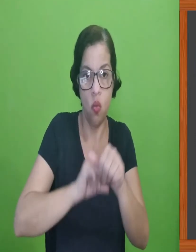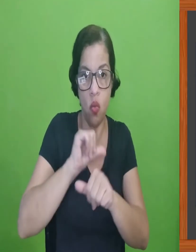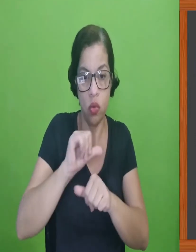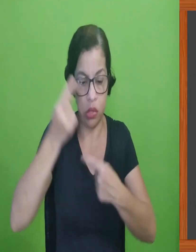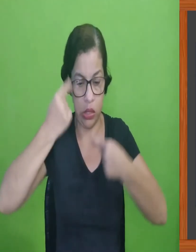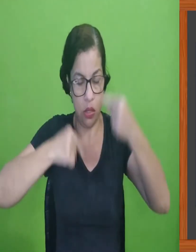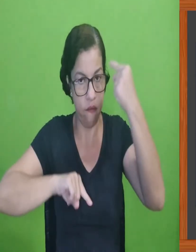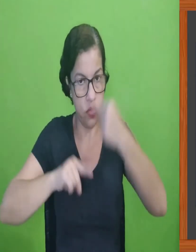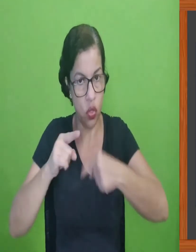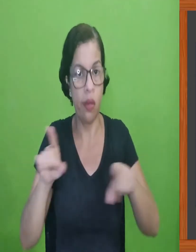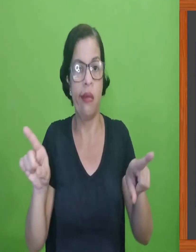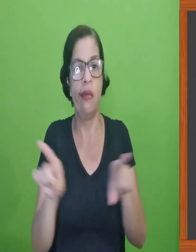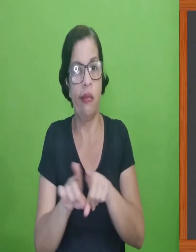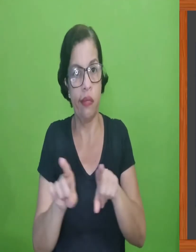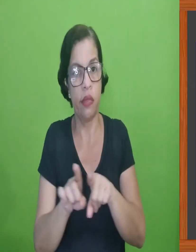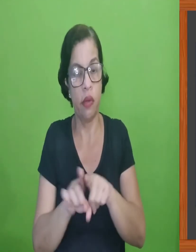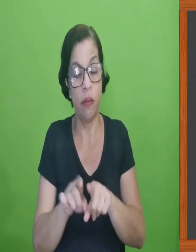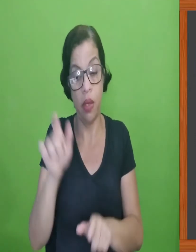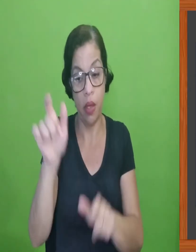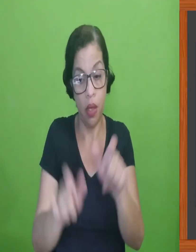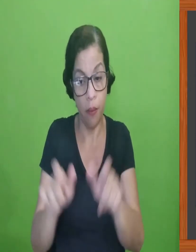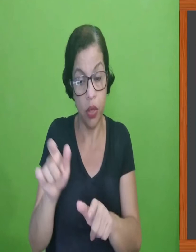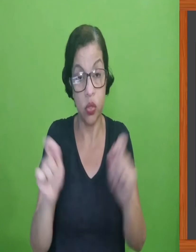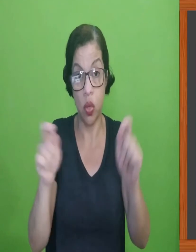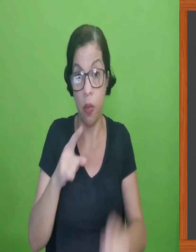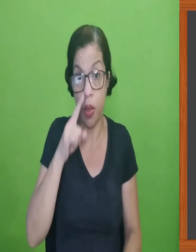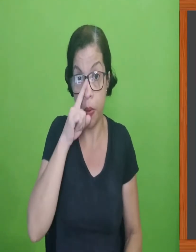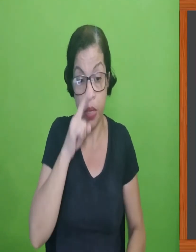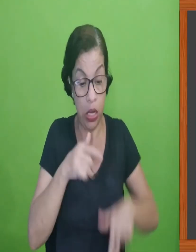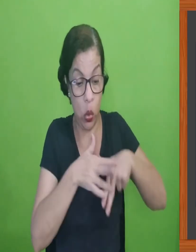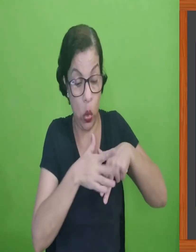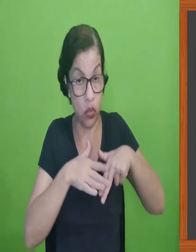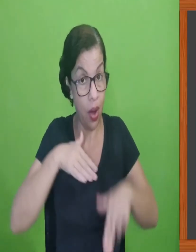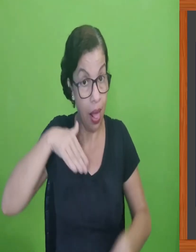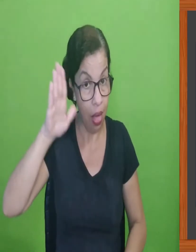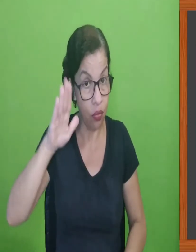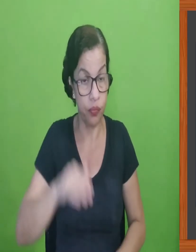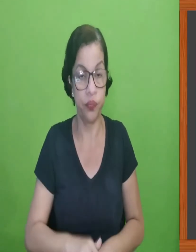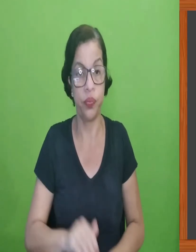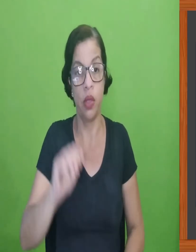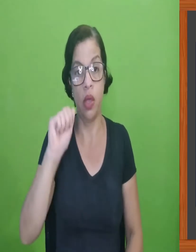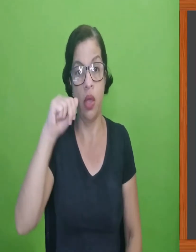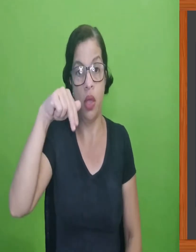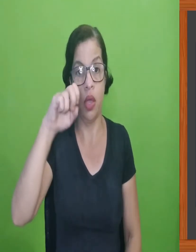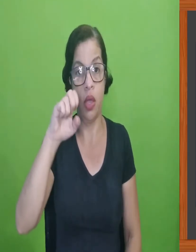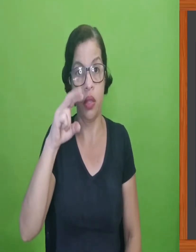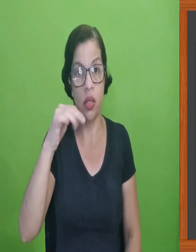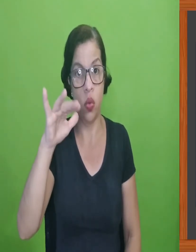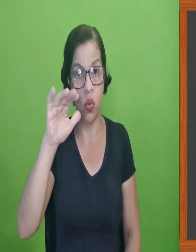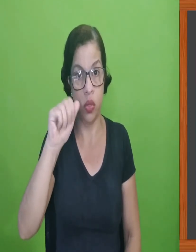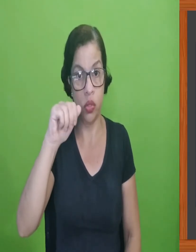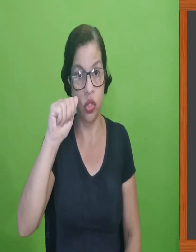bioquímicas e fisiológicas também classifica o indivíduo com um risco cardiovascular alto. Aneurisma de aorta